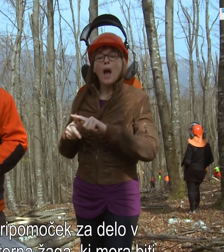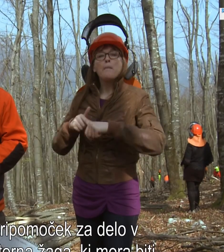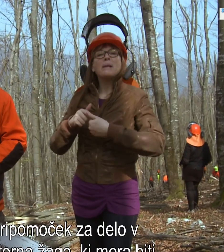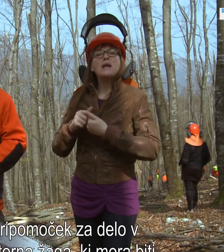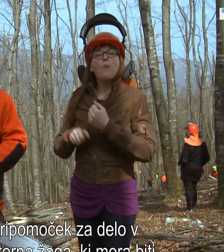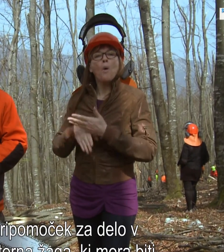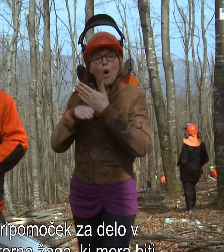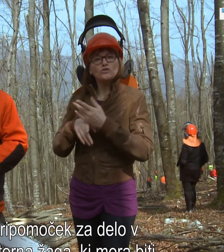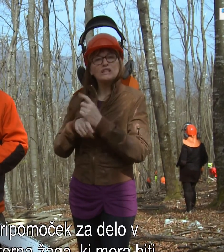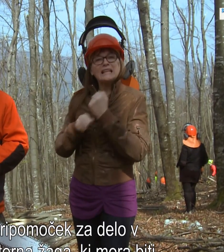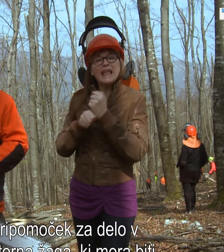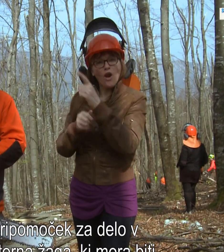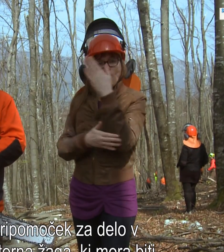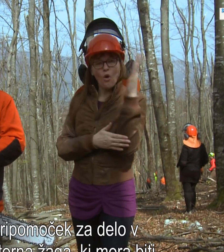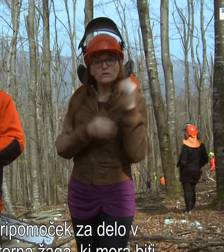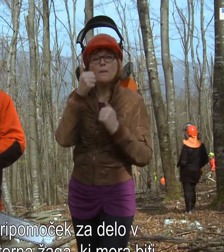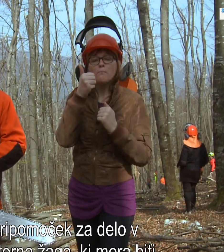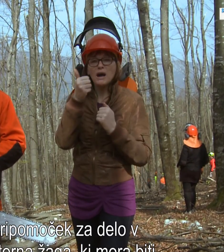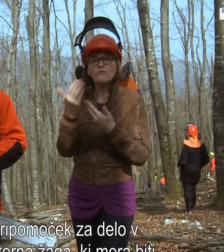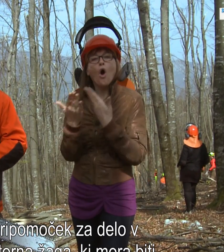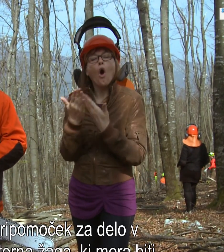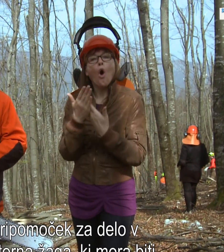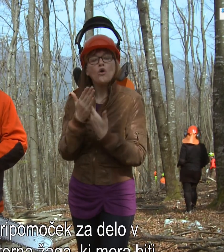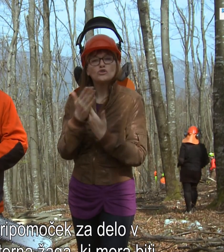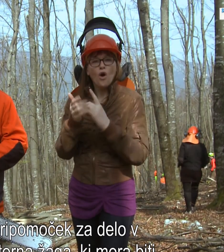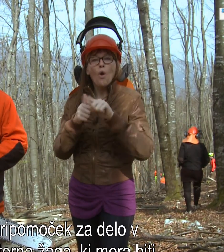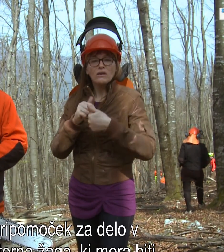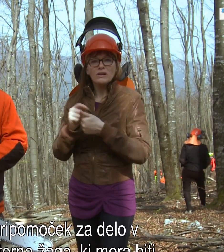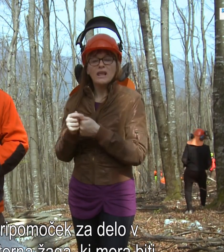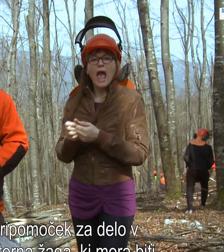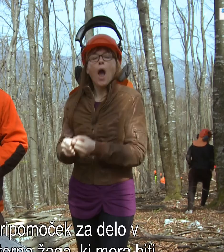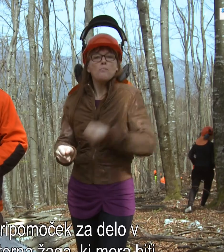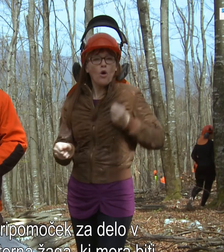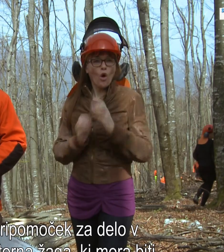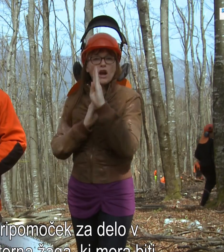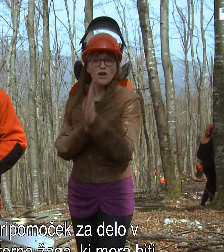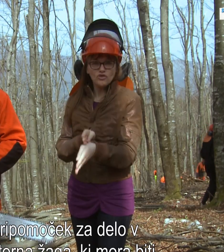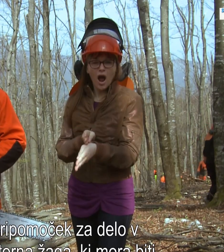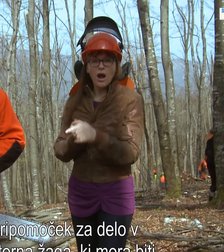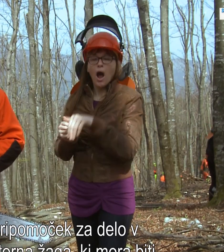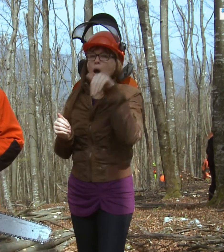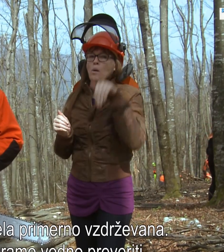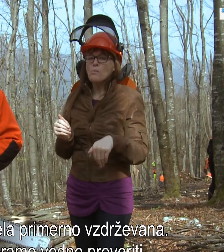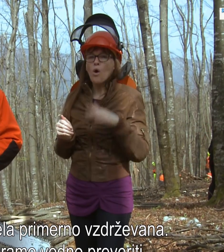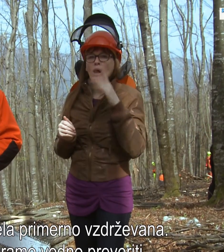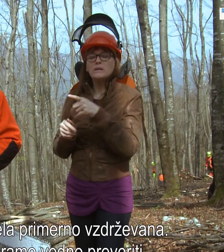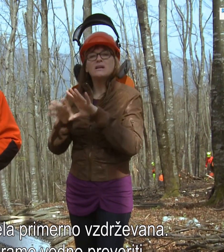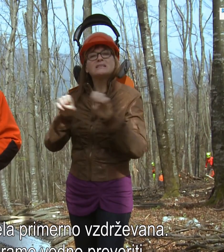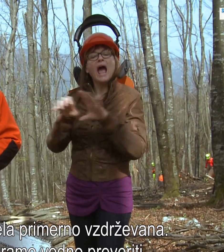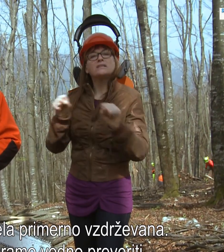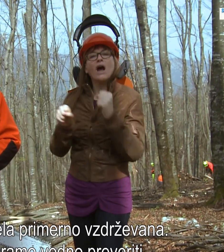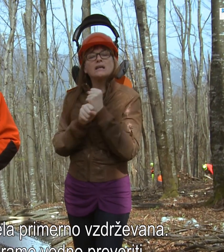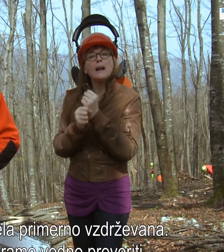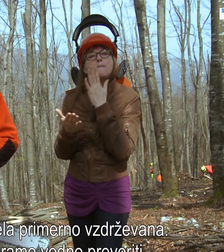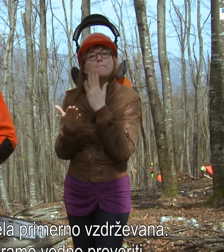Pripomočki za delo v gozdu. Najprej osnovni pripomoček je motorna žaga, ki mora biti za izvajanje dela